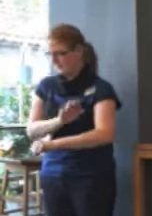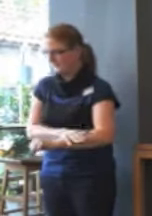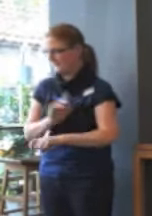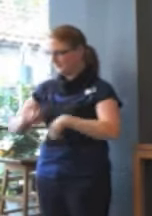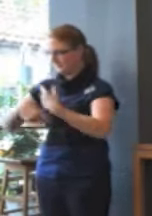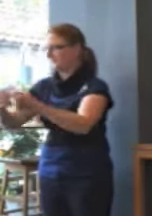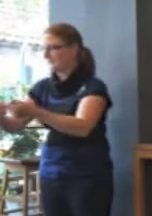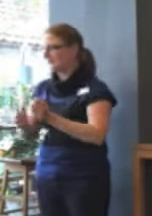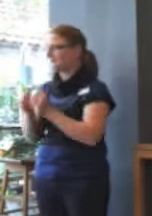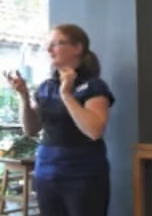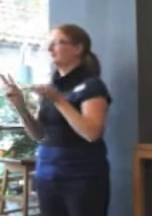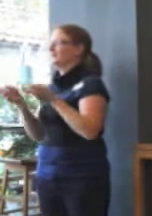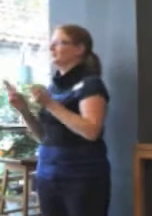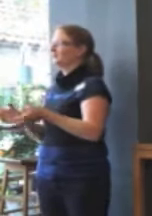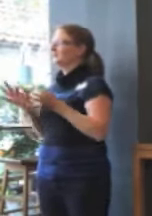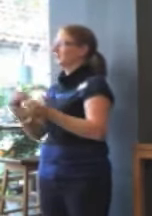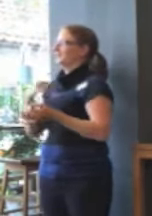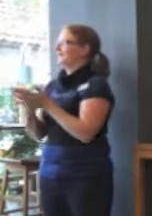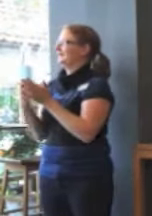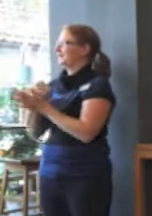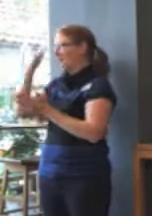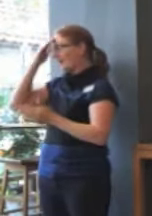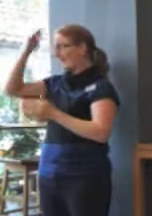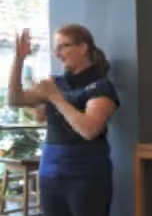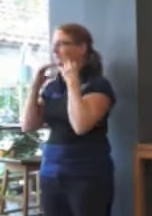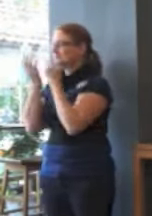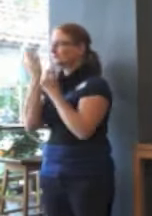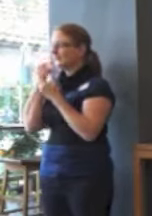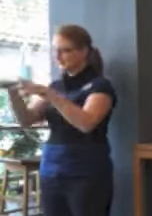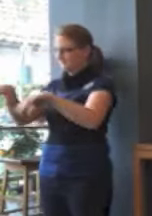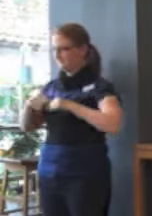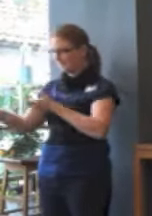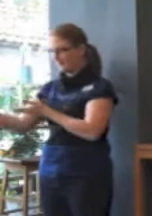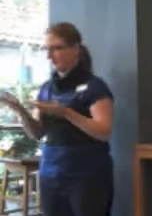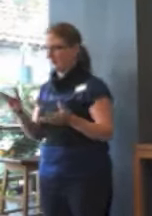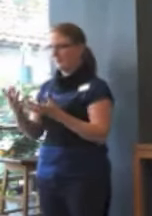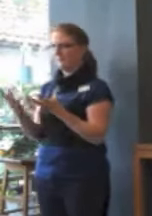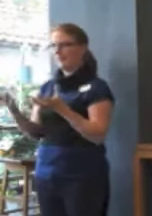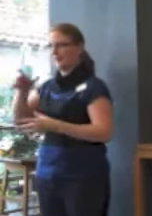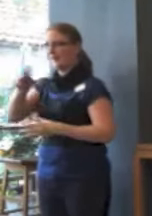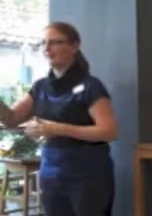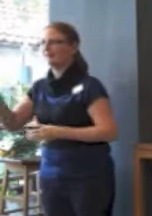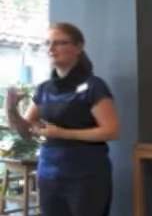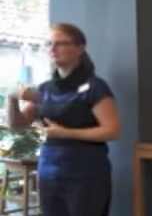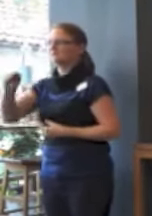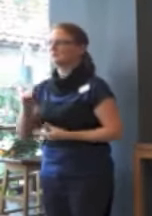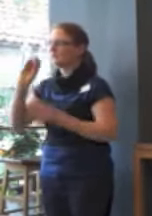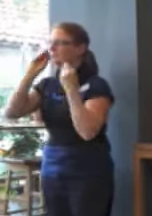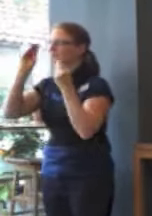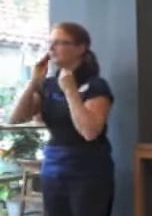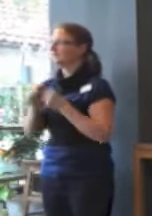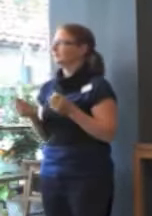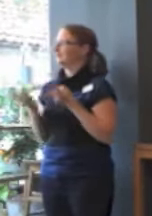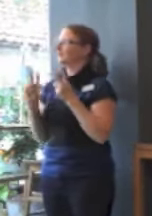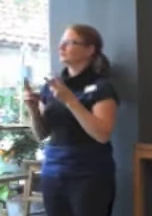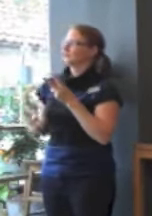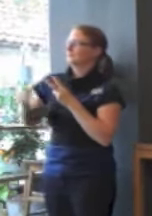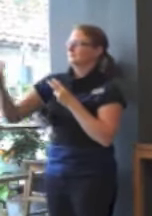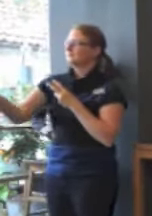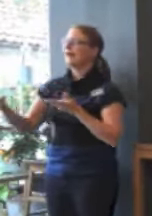jobba med hur man inom äldreomsorgen kan ta emot praktikanter, satsa på utbildning och så småningom kanske